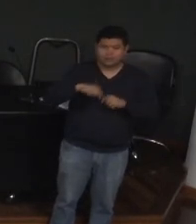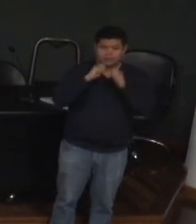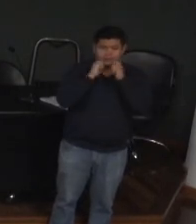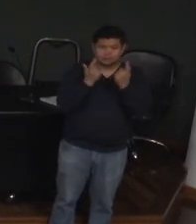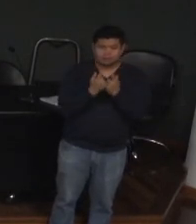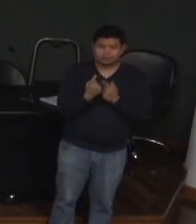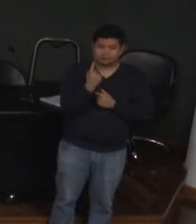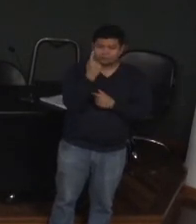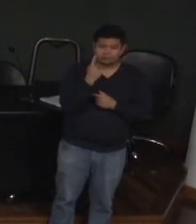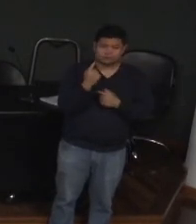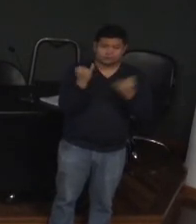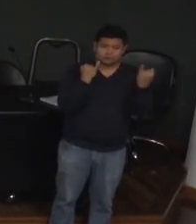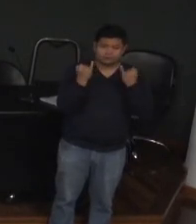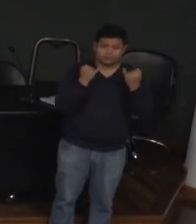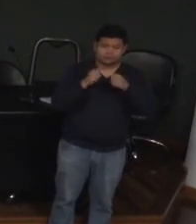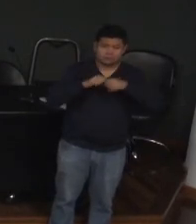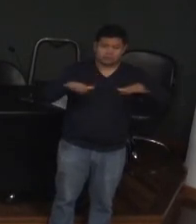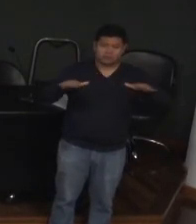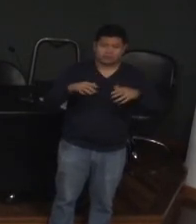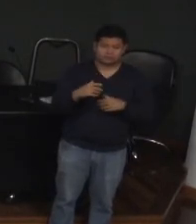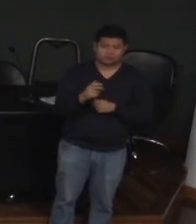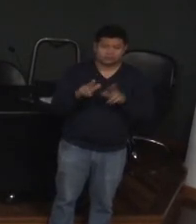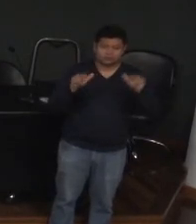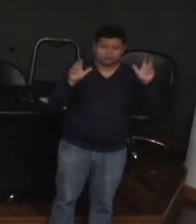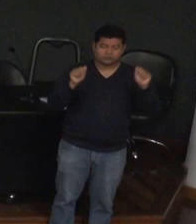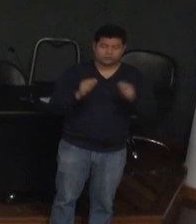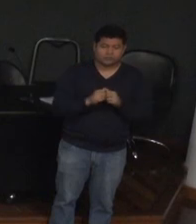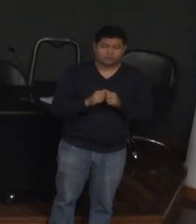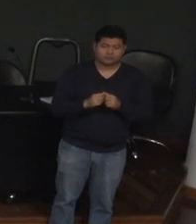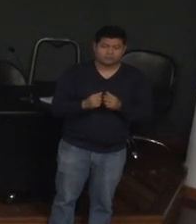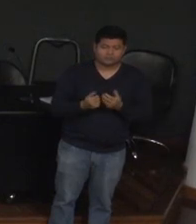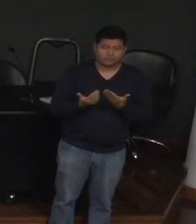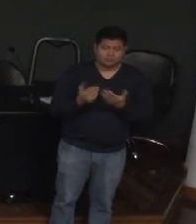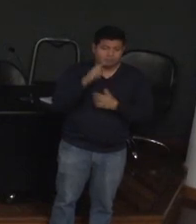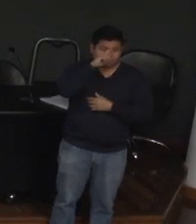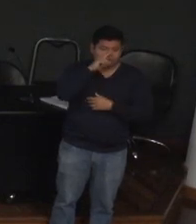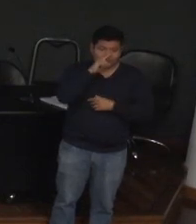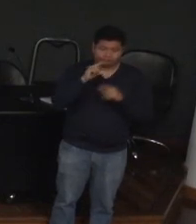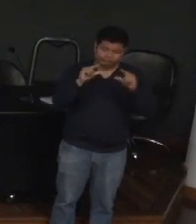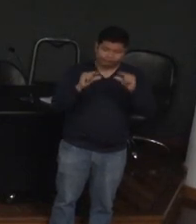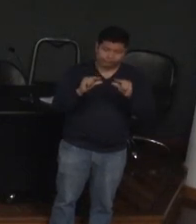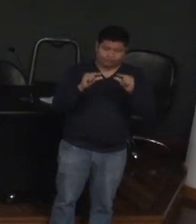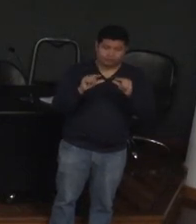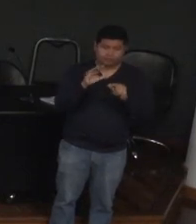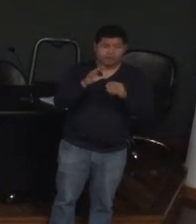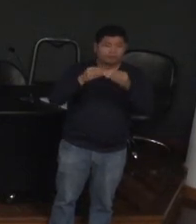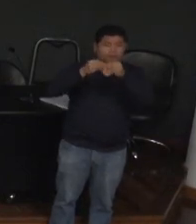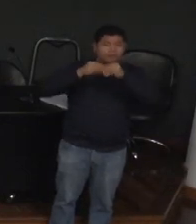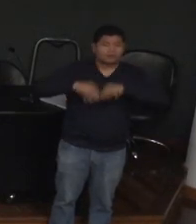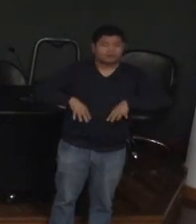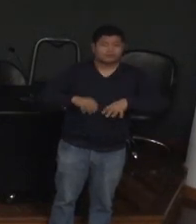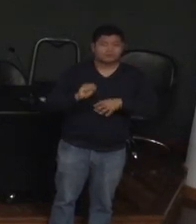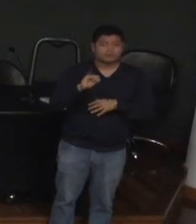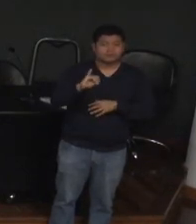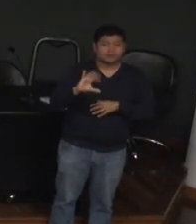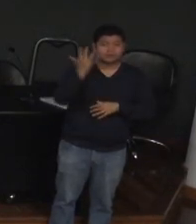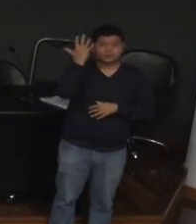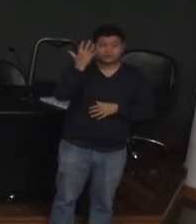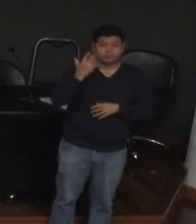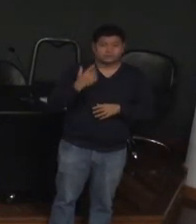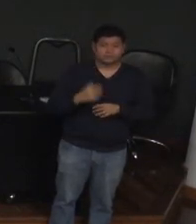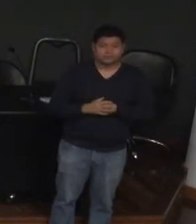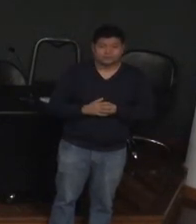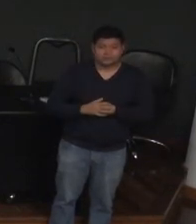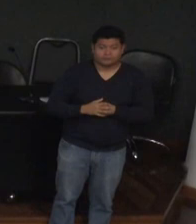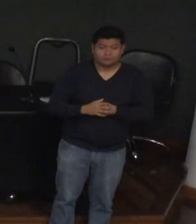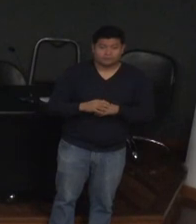vazou um dado, então a probabilidade é baixa ou muito baixa. Mas o impacto, bom, o impacto, se acontecer, é alto. Por quê? Porque a